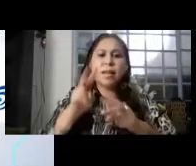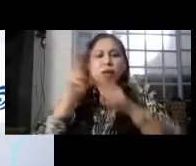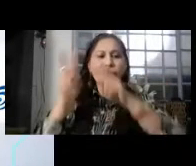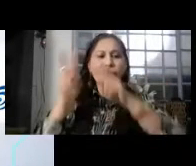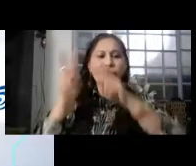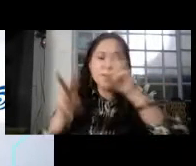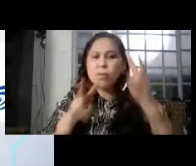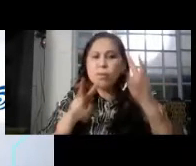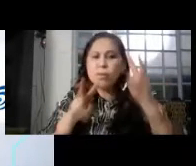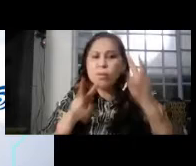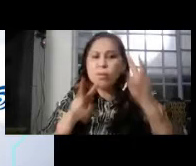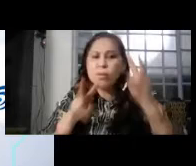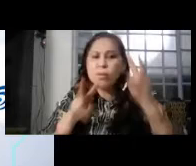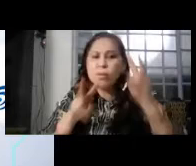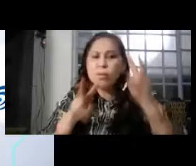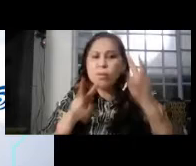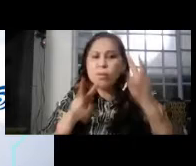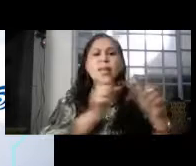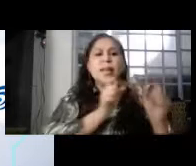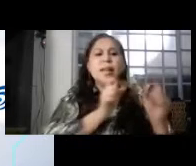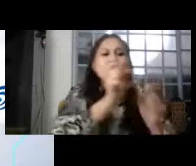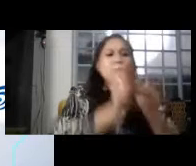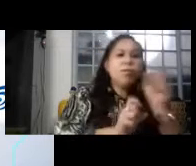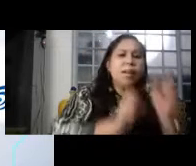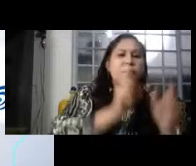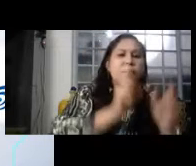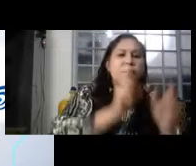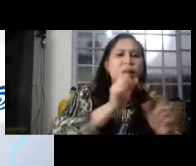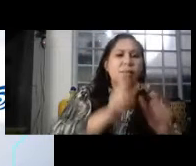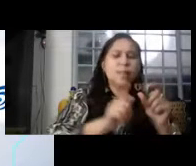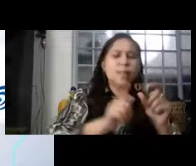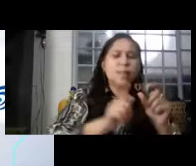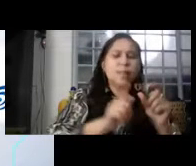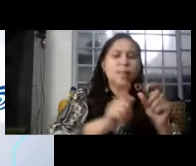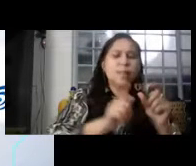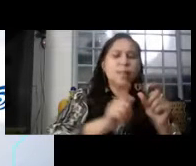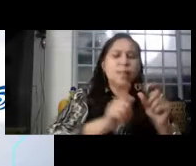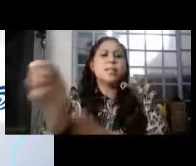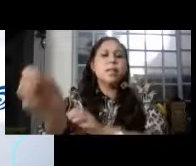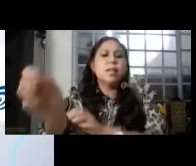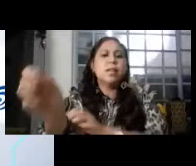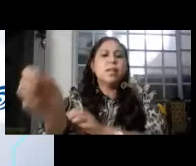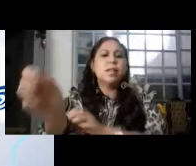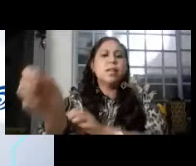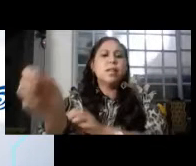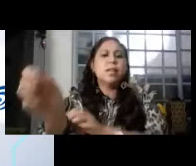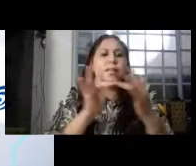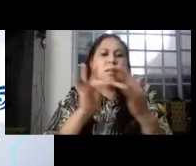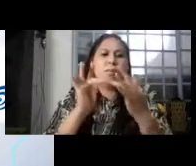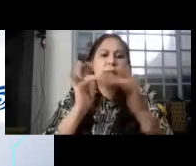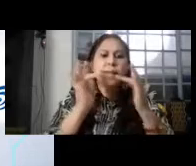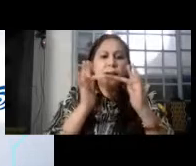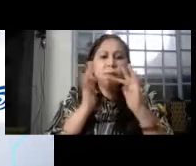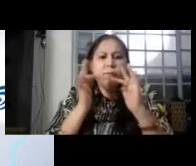uma visual espacial. Ela não tem nada a ver com verbalização de palavras. Embora são línguas